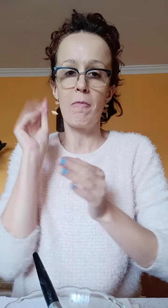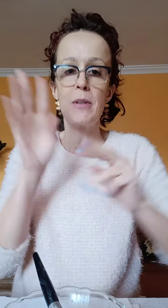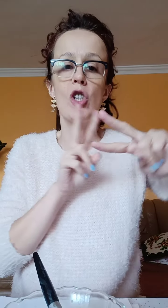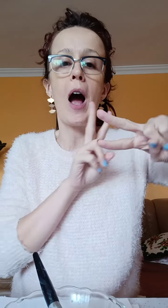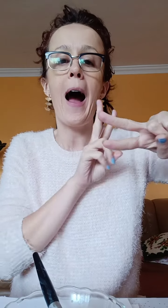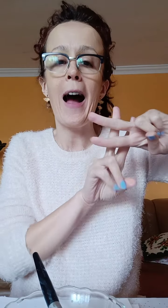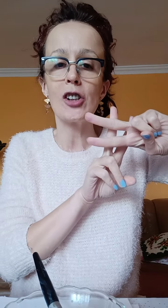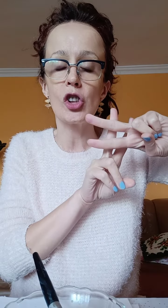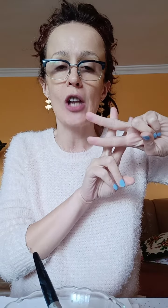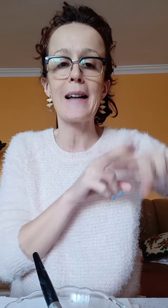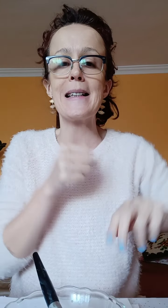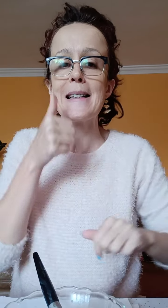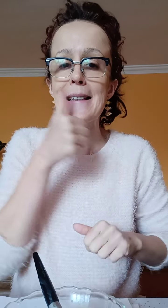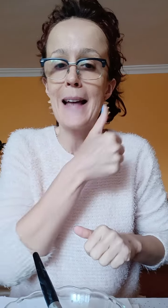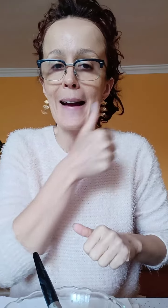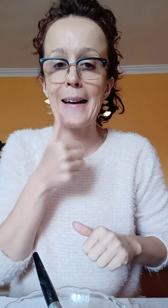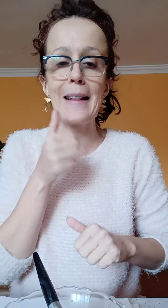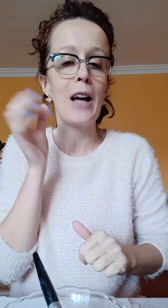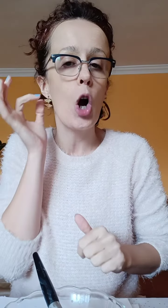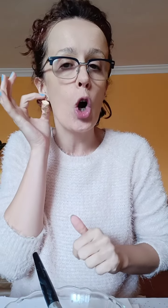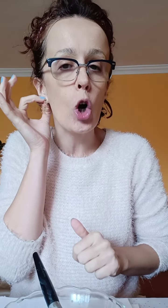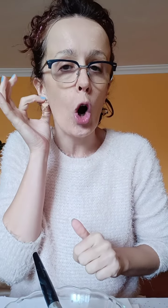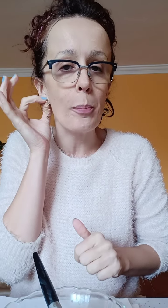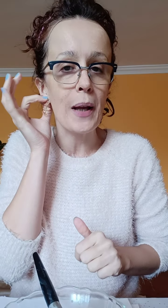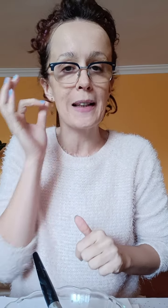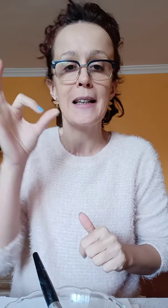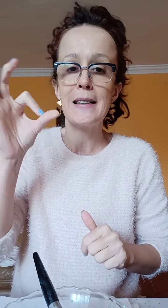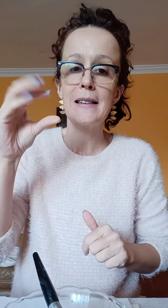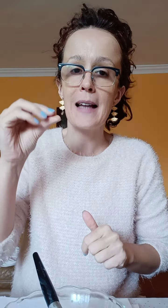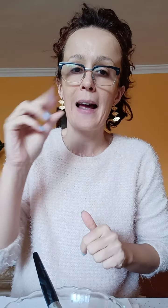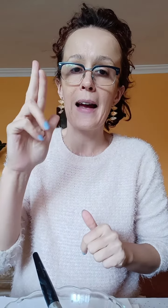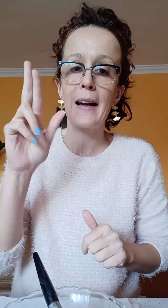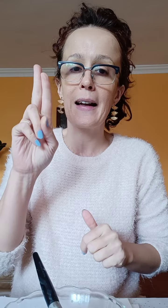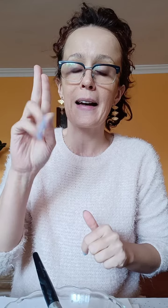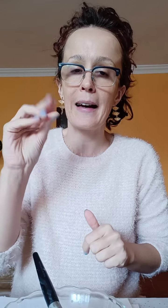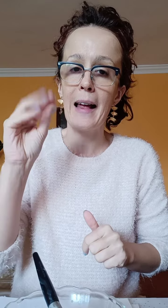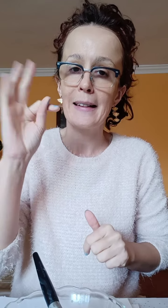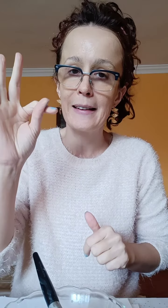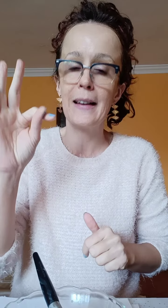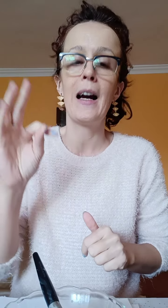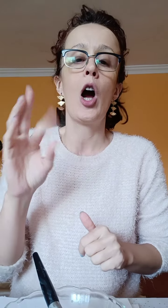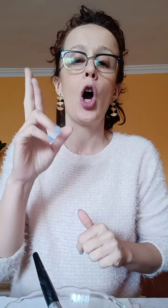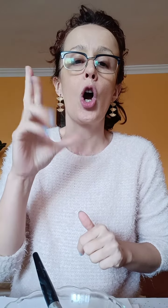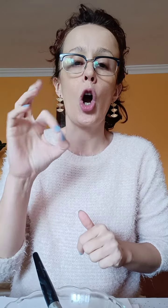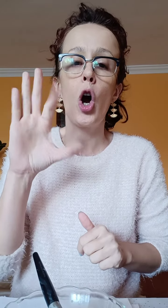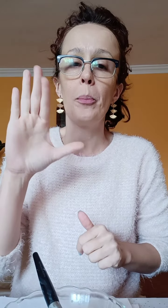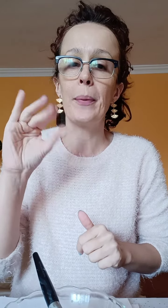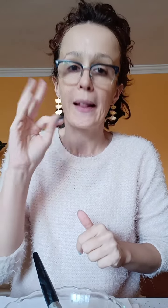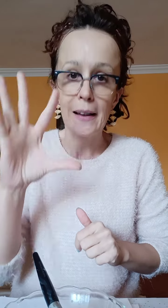pisać hashtag sekret kobiet. Sekret kobiet.